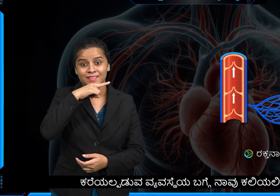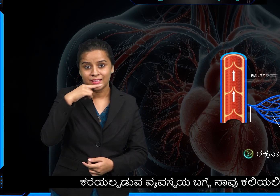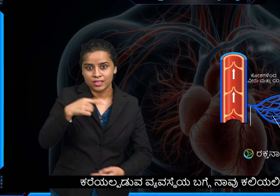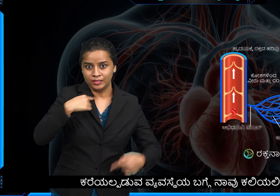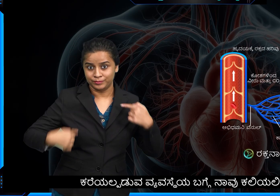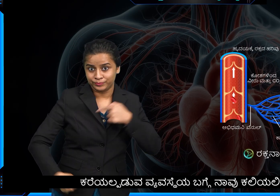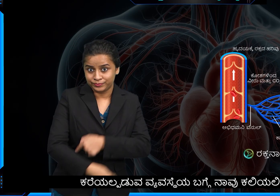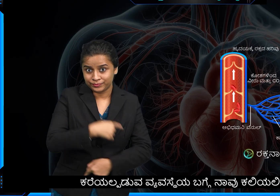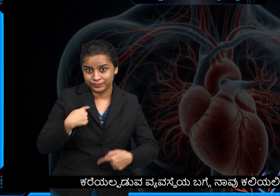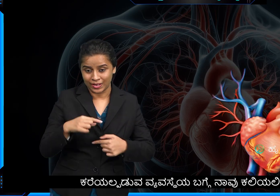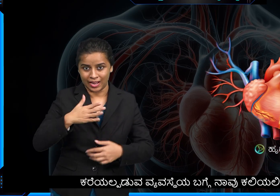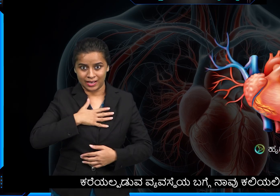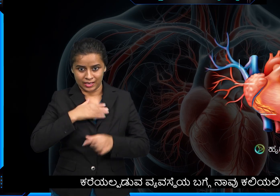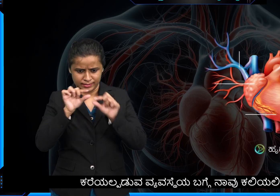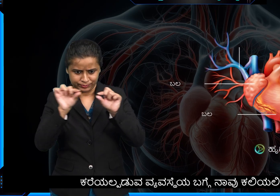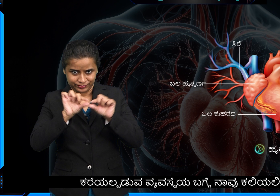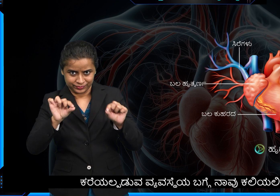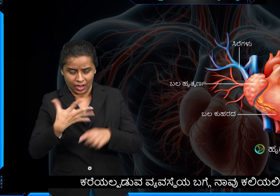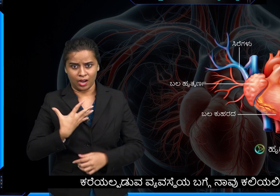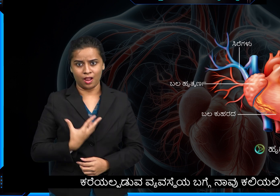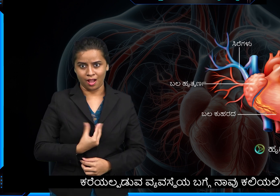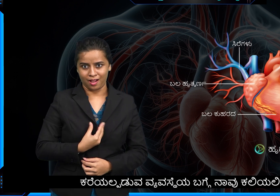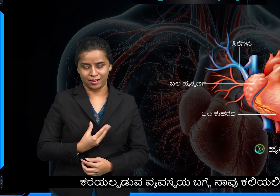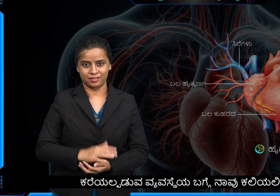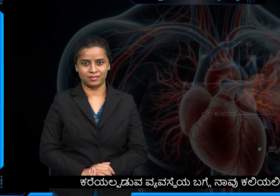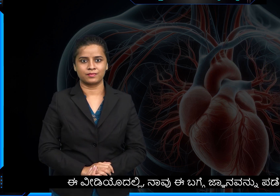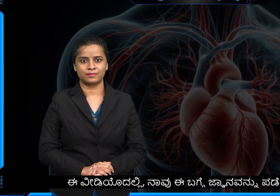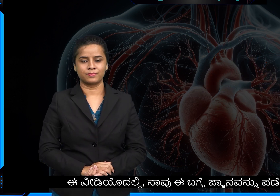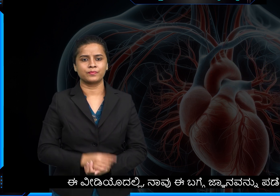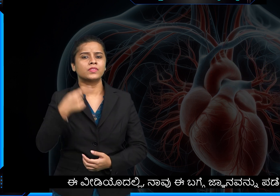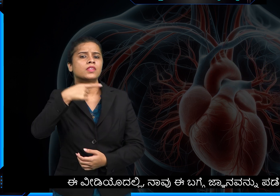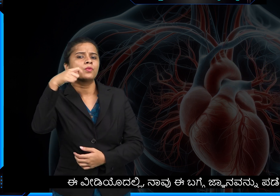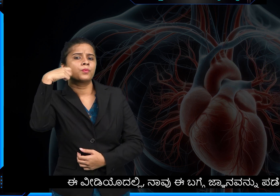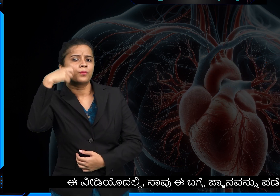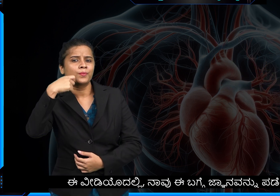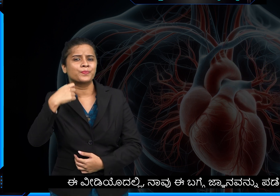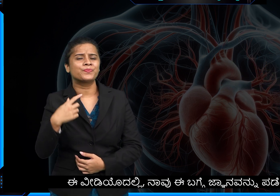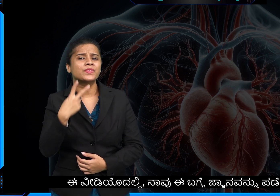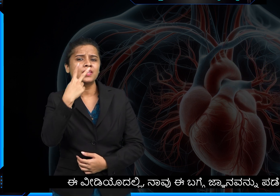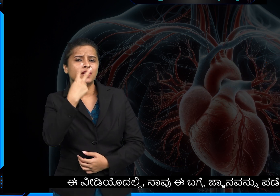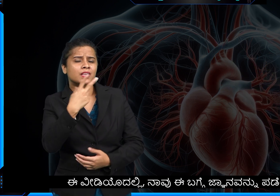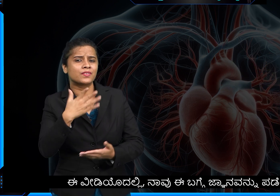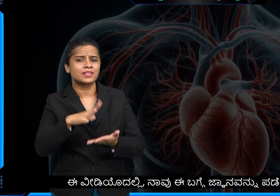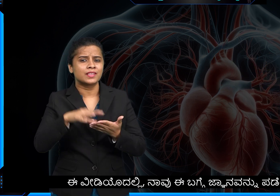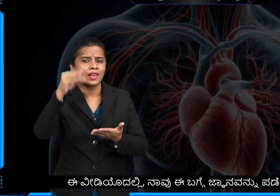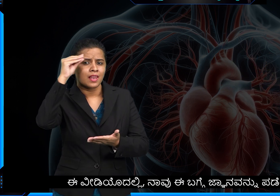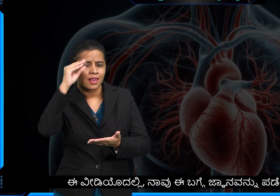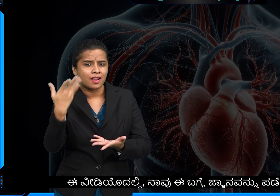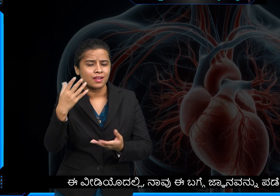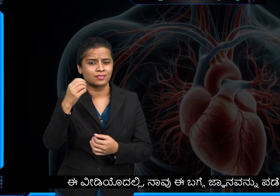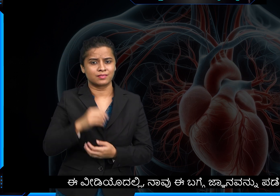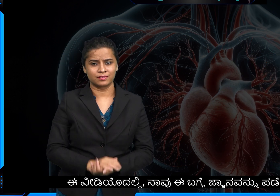ವ್ಯವಸ್ಥೆಯ ಬಗ್ಗೆ ನಾವು ಕಲಿತಿದ್ದೇವೆ. ಈ ವಿಡಿಯೋದಲ್ಲಿ ನಾವು ಈ ಬಗ್ಗೆ